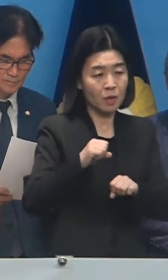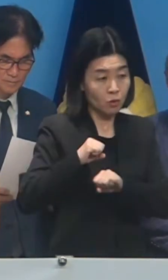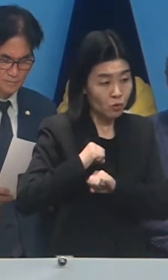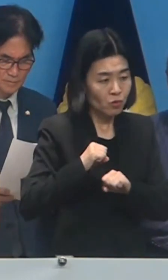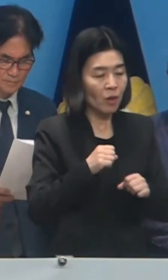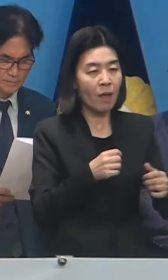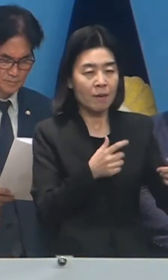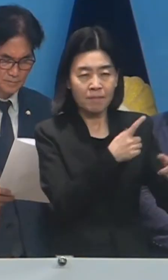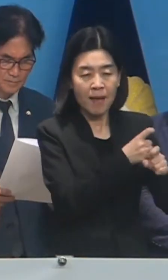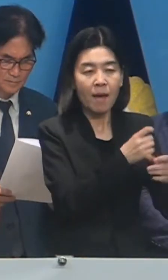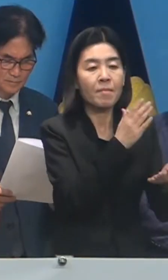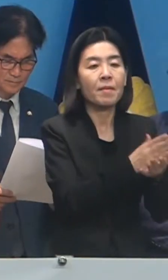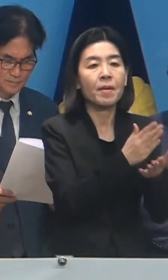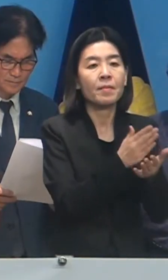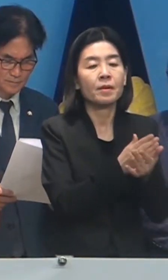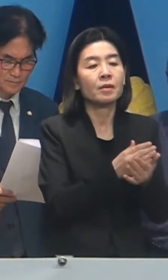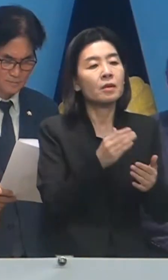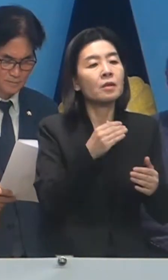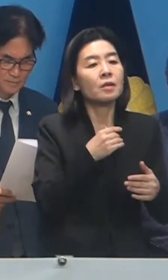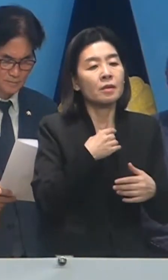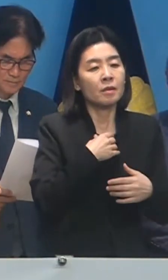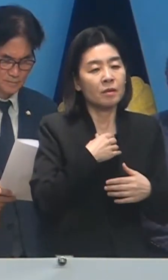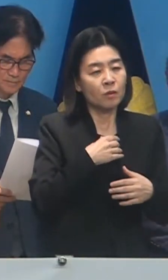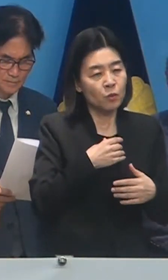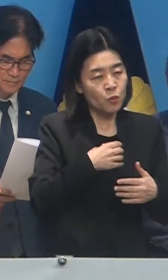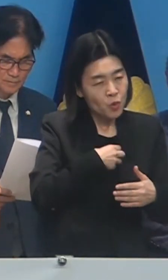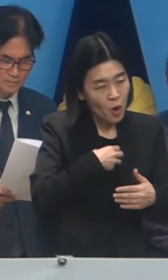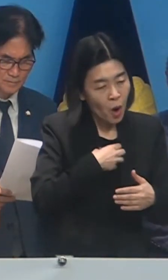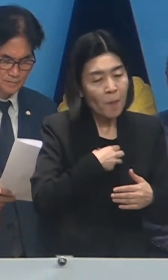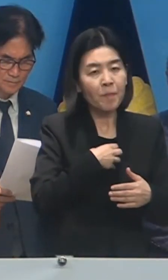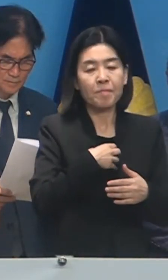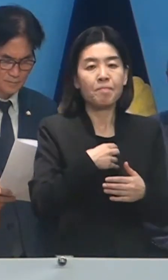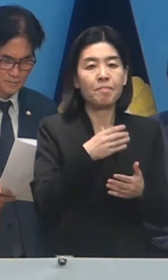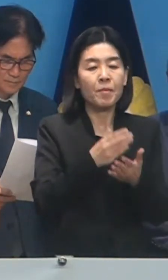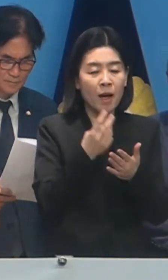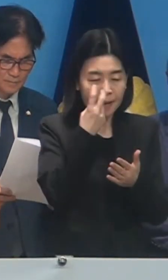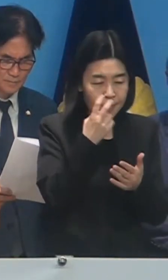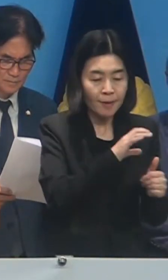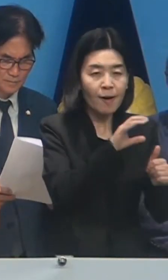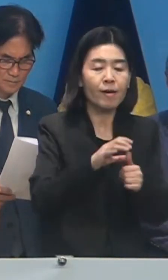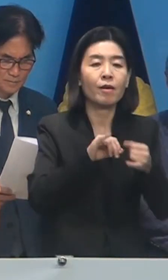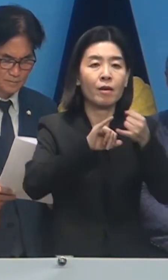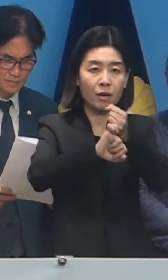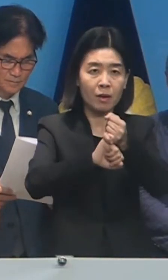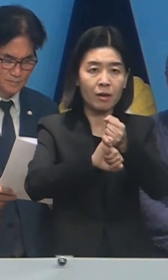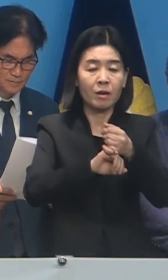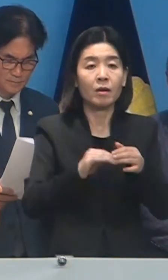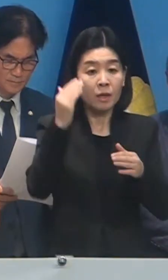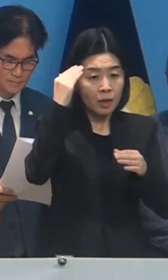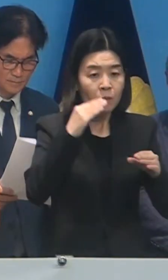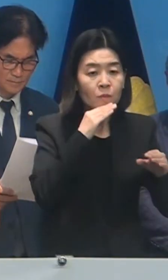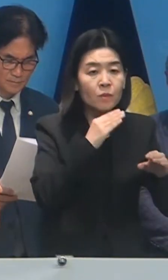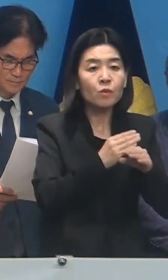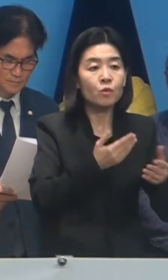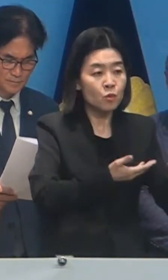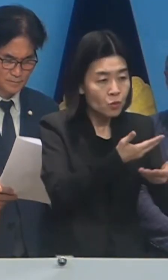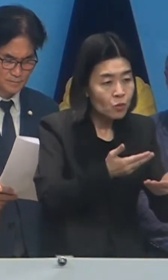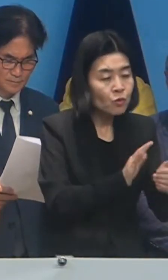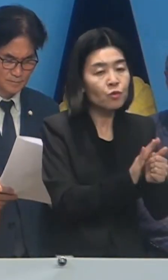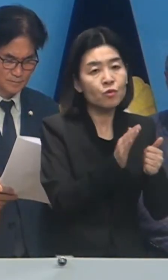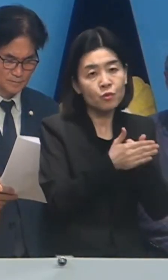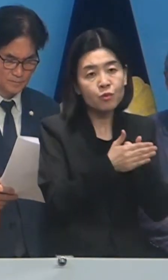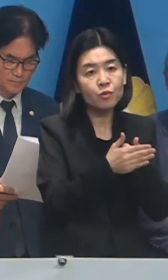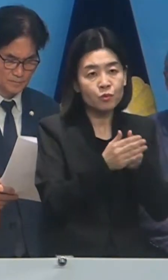남북관계 리스크를 안정적으로 관리하겠다고 했다. 남북이 교류 협력을 재개하도록